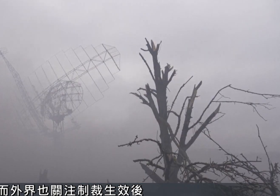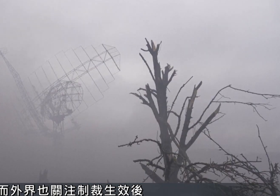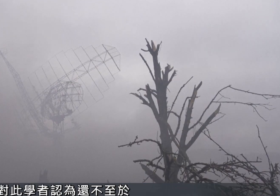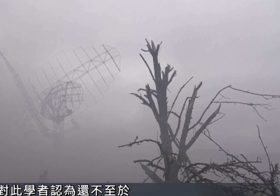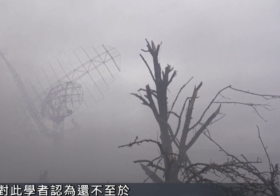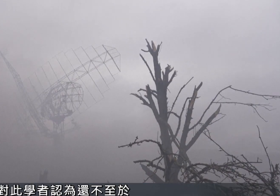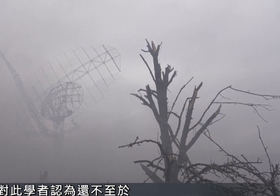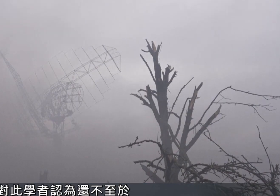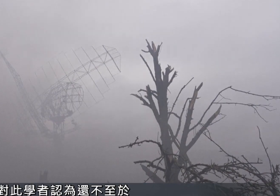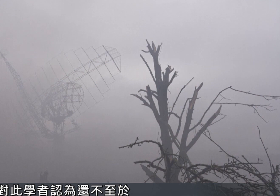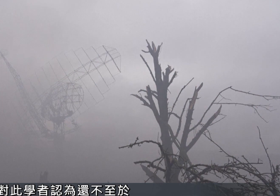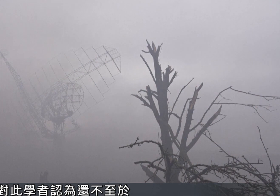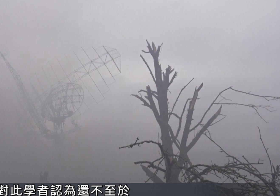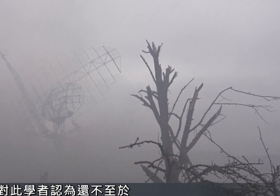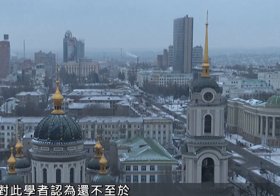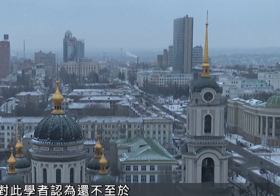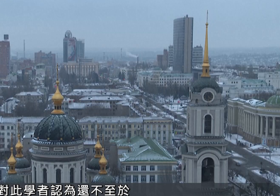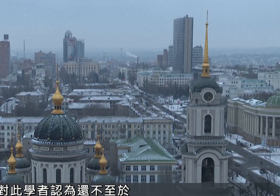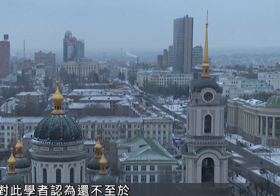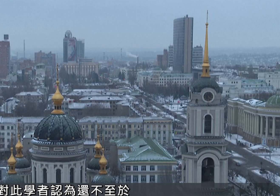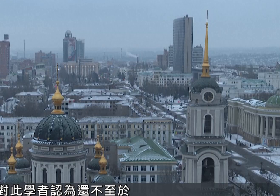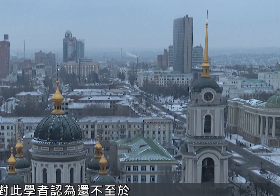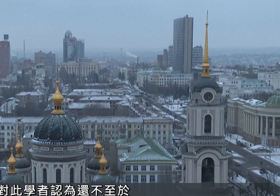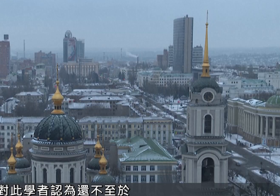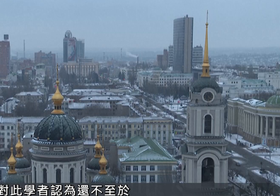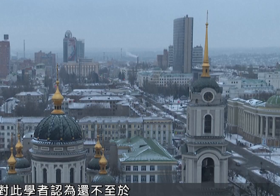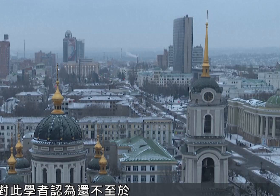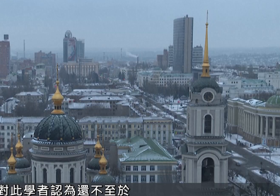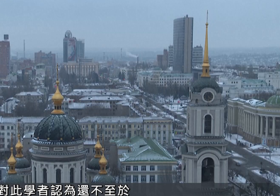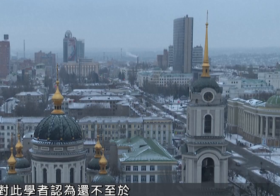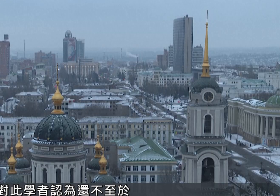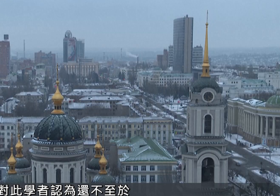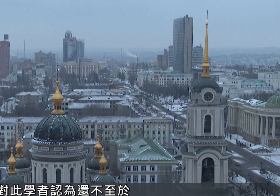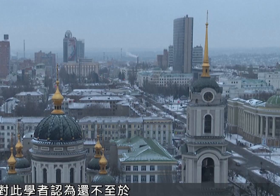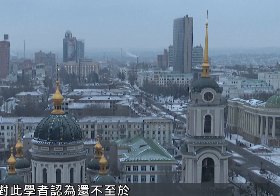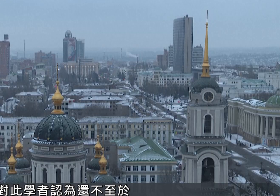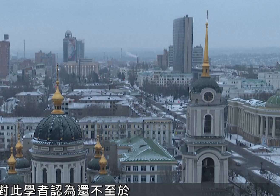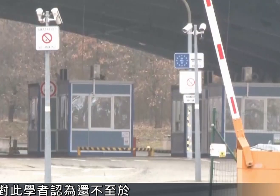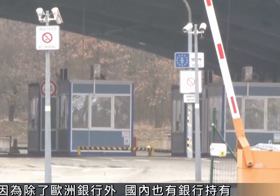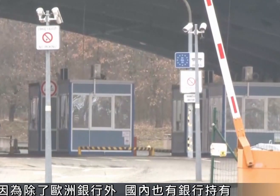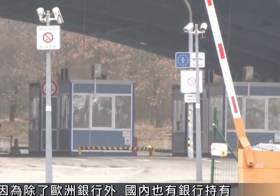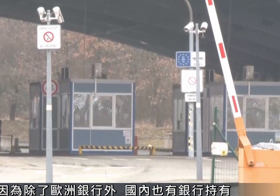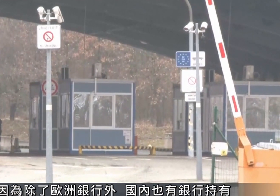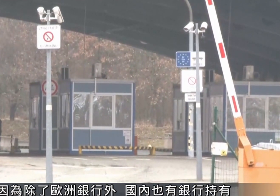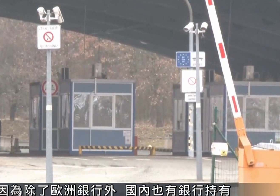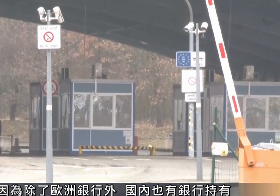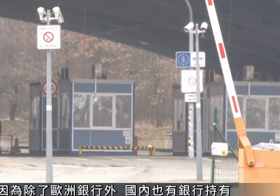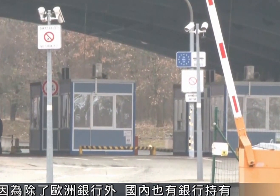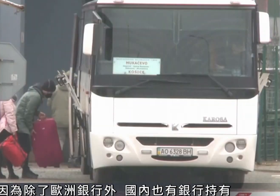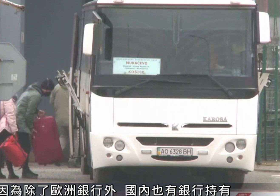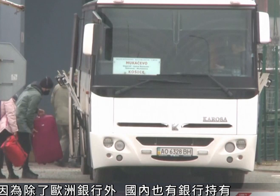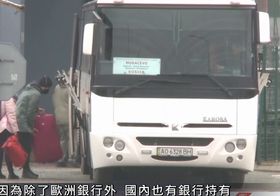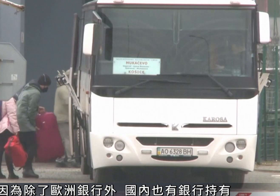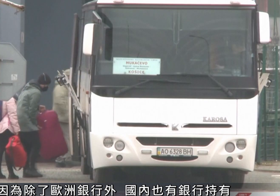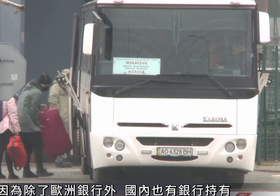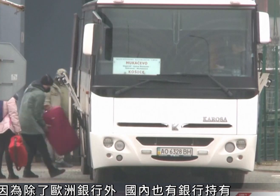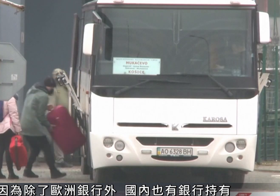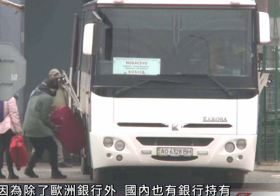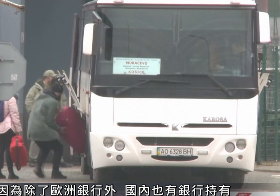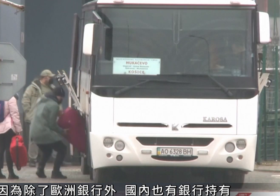此，学者认为还不至于，不过得留意俄国政府过去所发行的债券，因为除了欧洲银行外，国内也有银行持